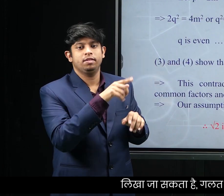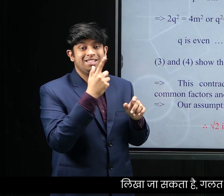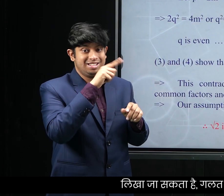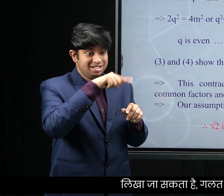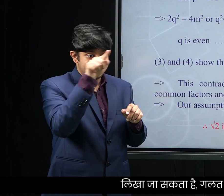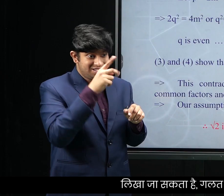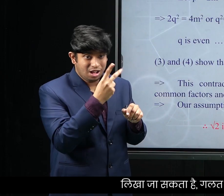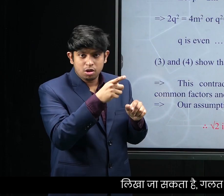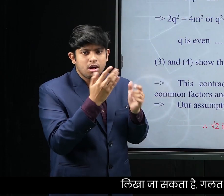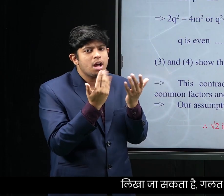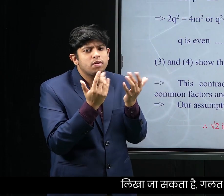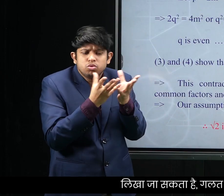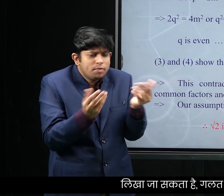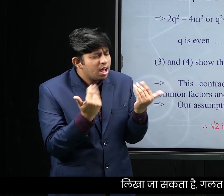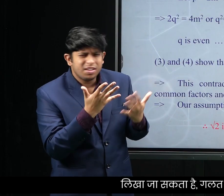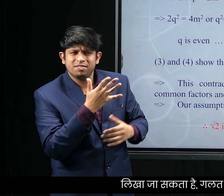है, क्यूब 2 तर्कसंगत नहीं है।